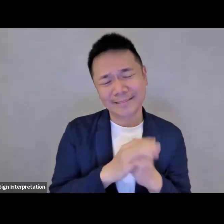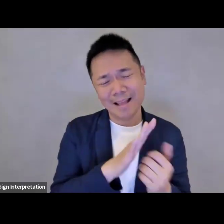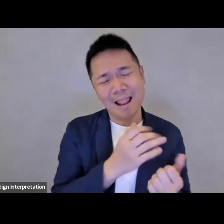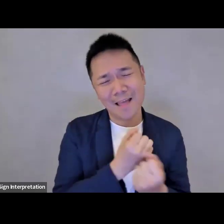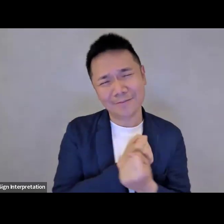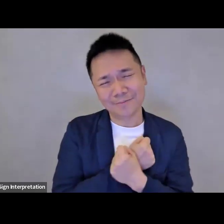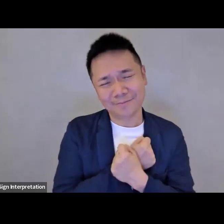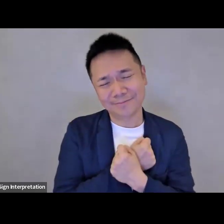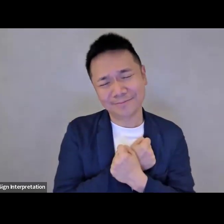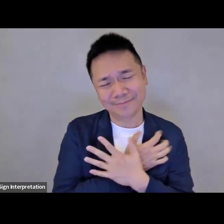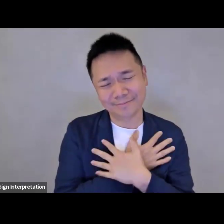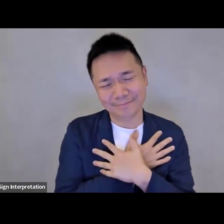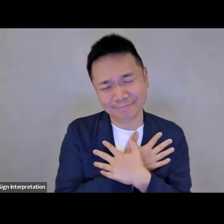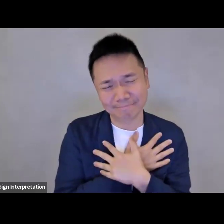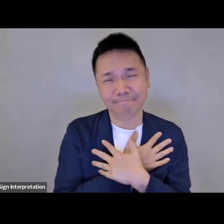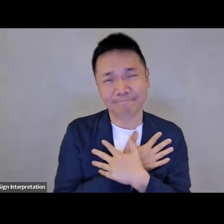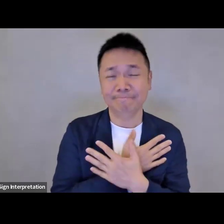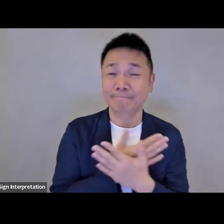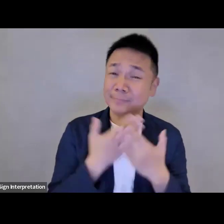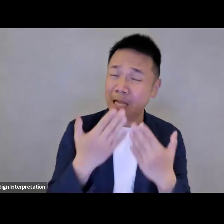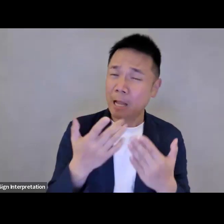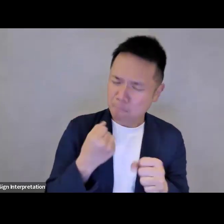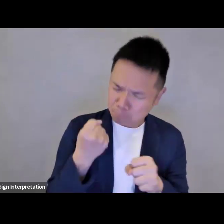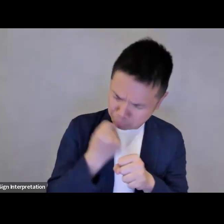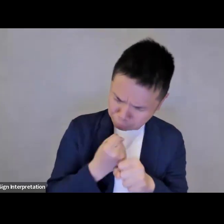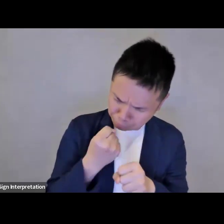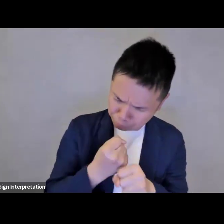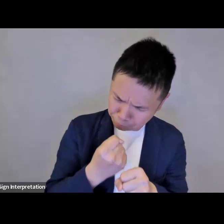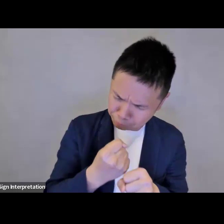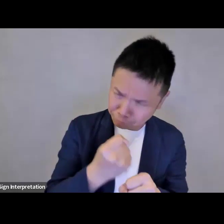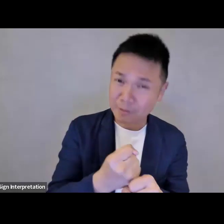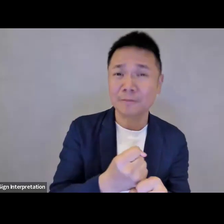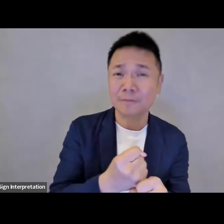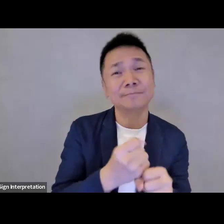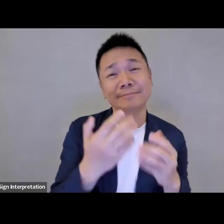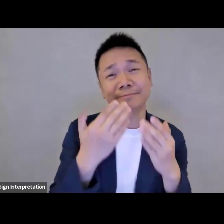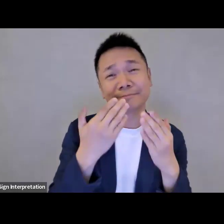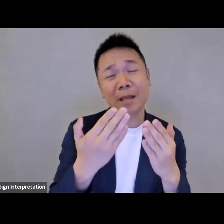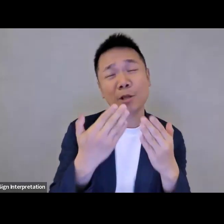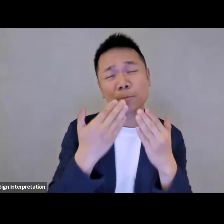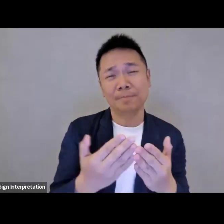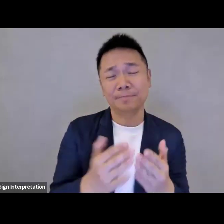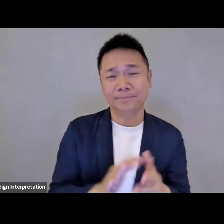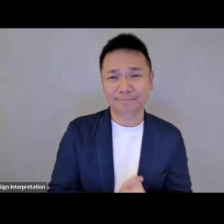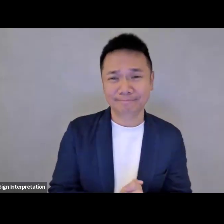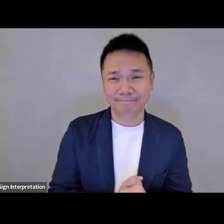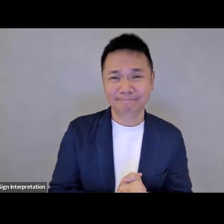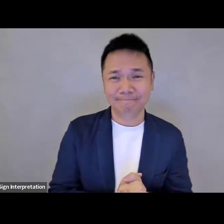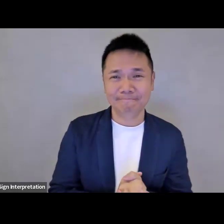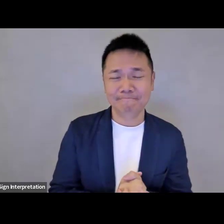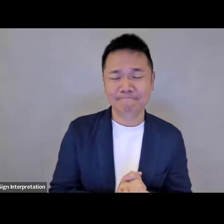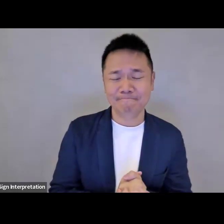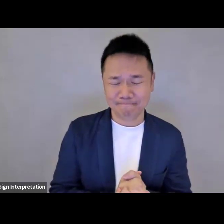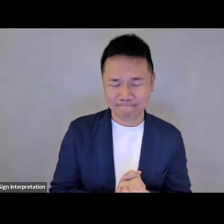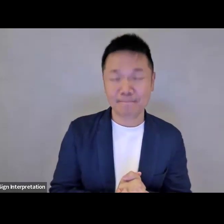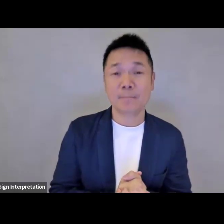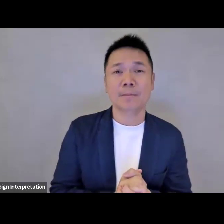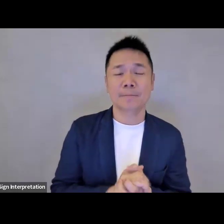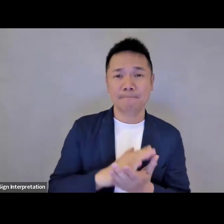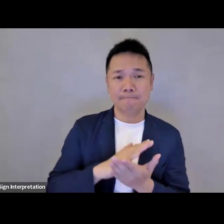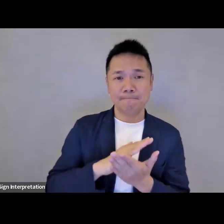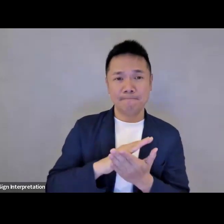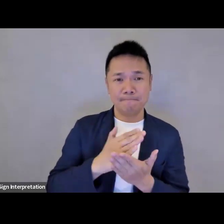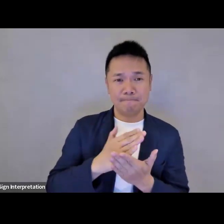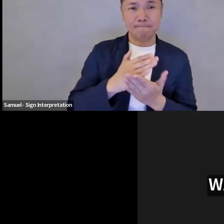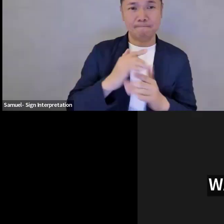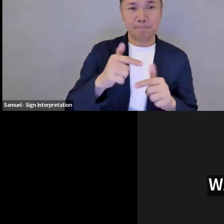哦，我有很多的这个非常幸运能够跟他一起。谢谢。